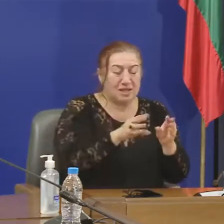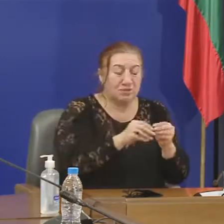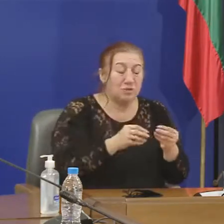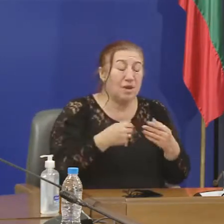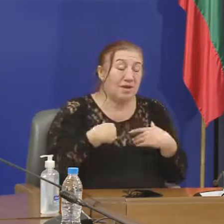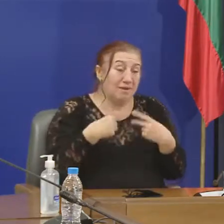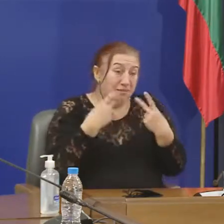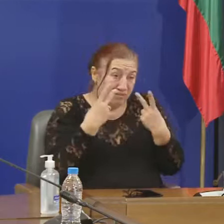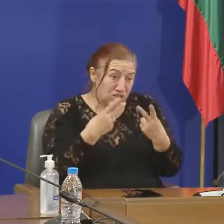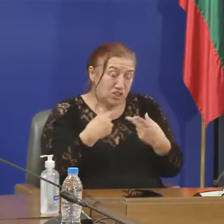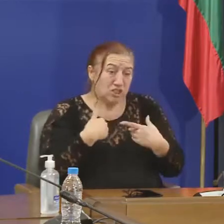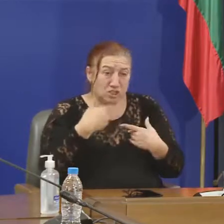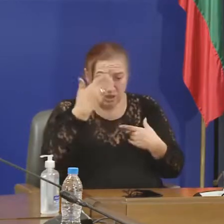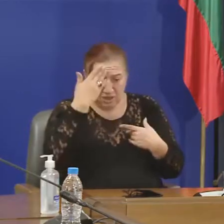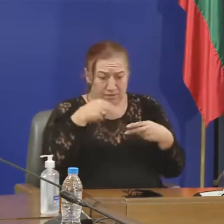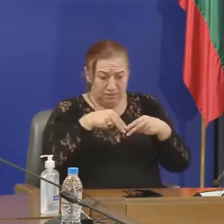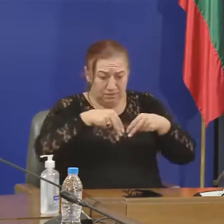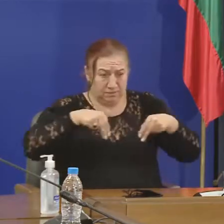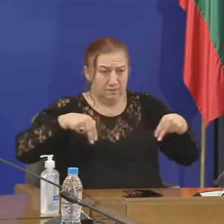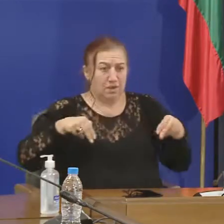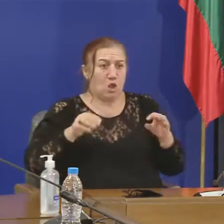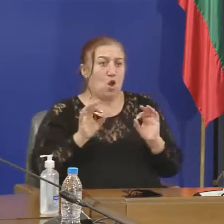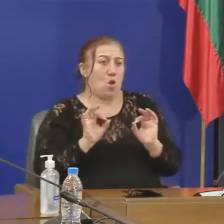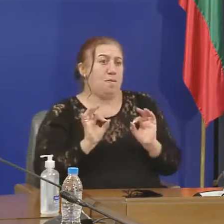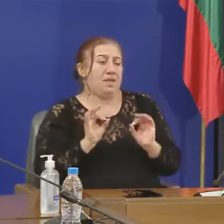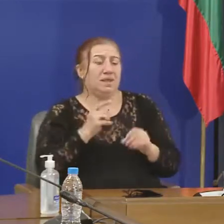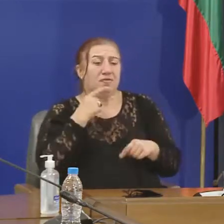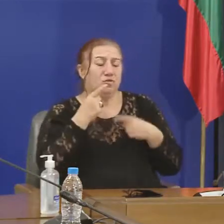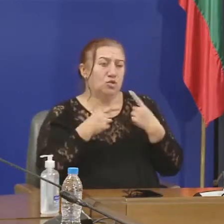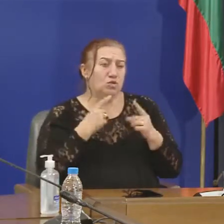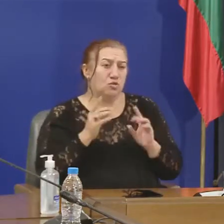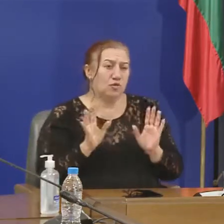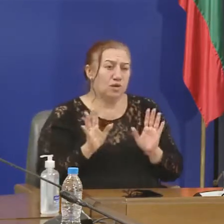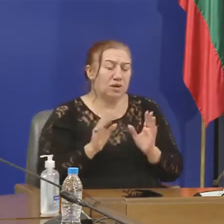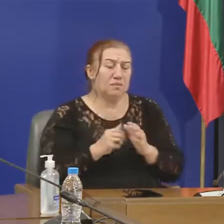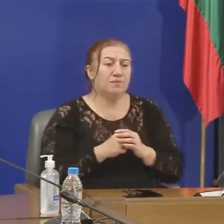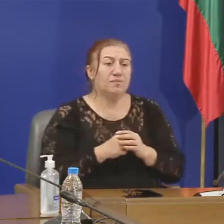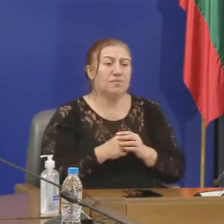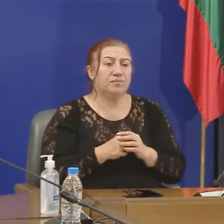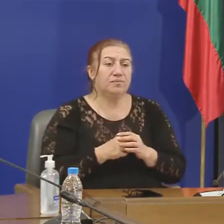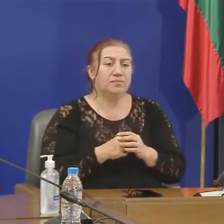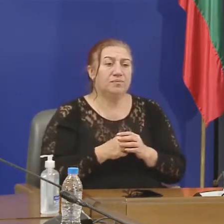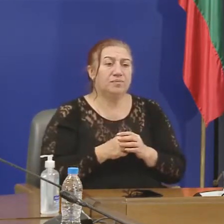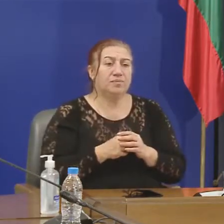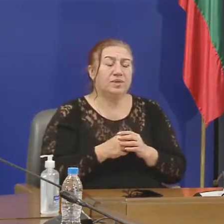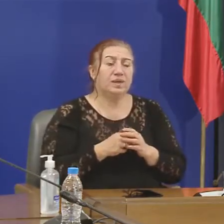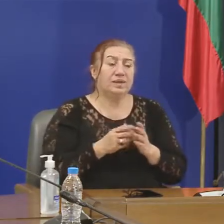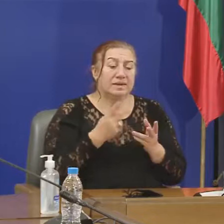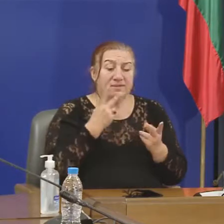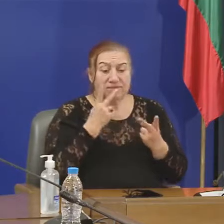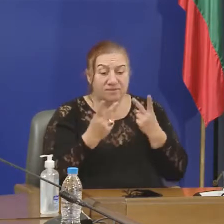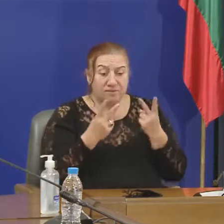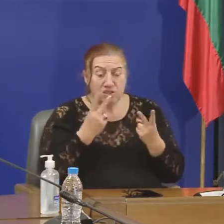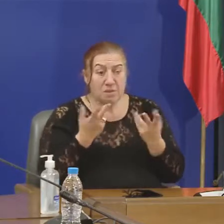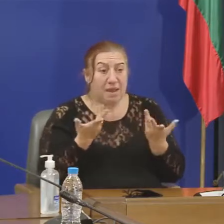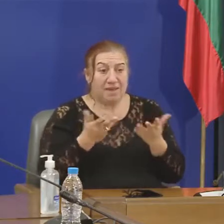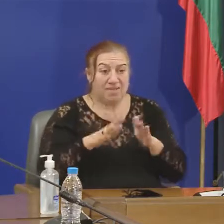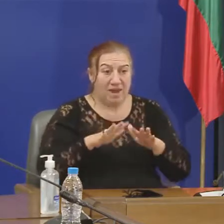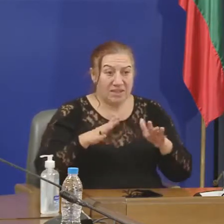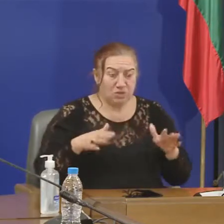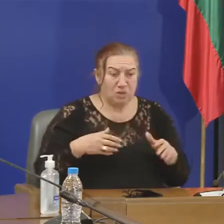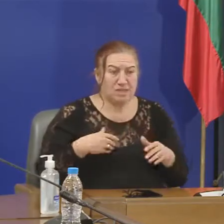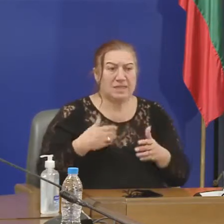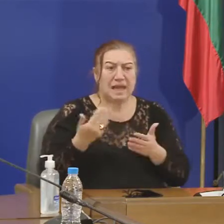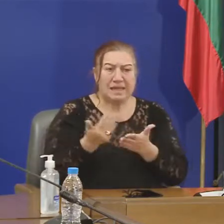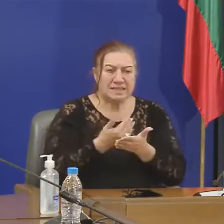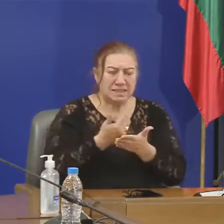бъдем обективни от една страна, а от друга страна, че няма лесно решение. Следим в 16 страни каква е ситуацията, събираме бърза